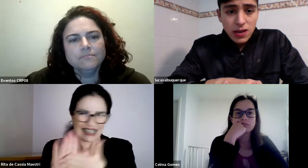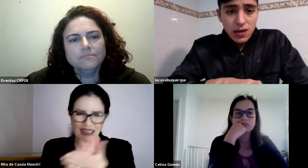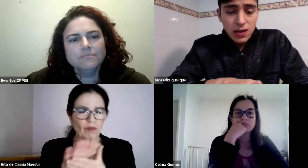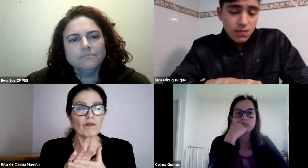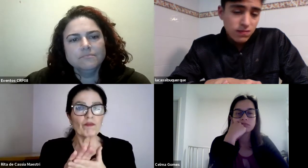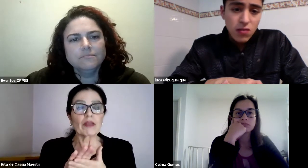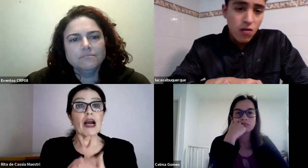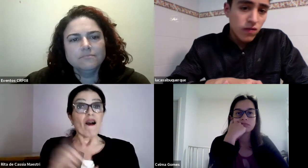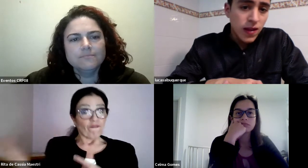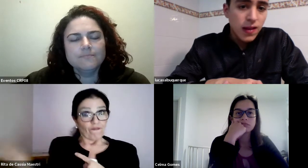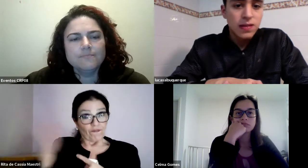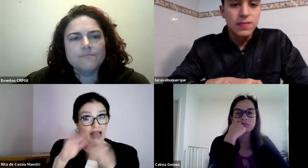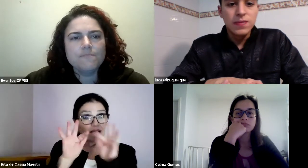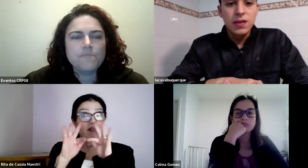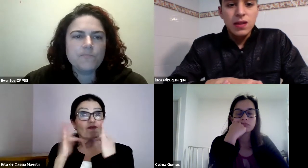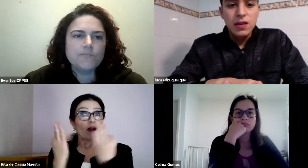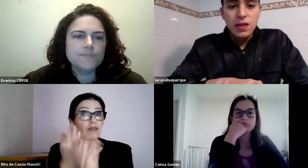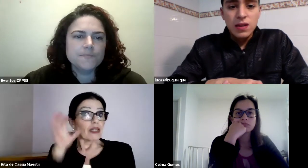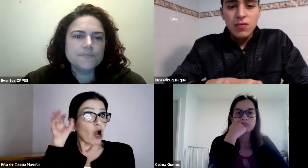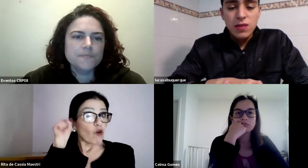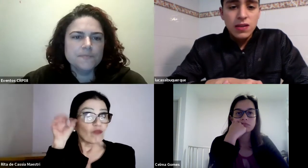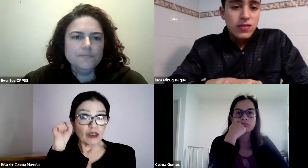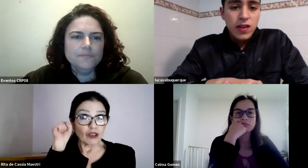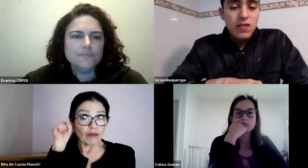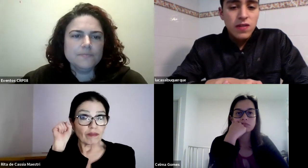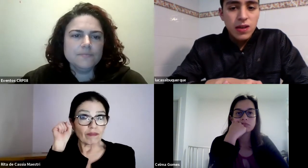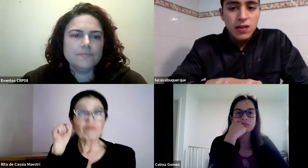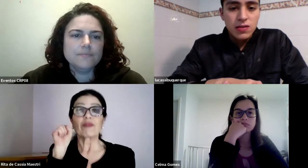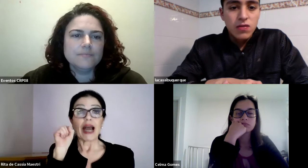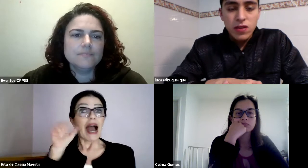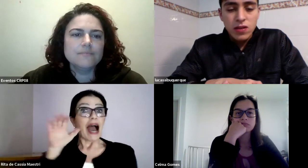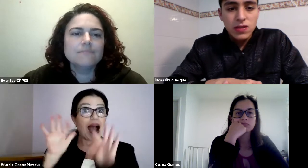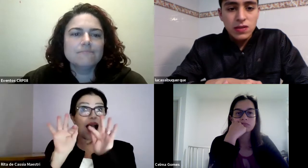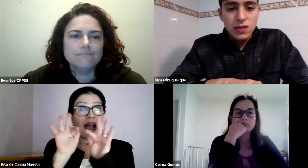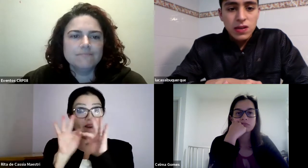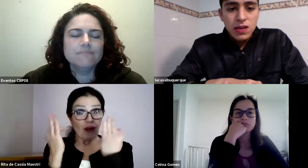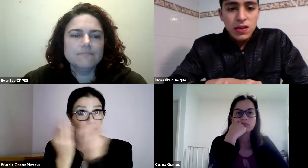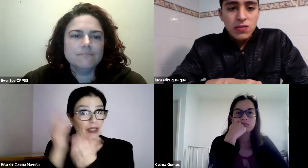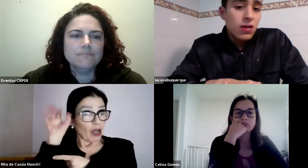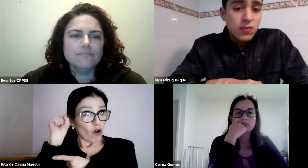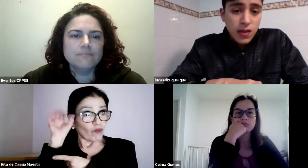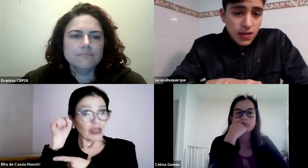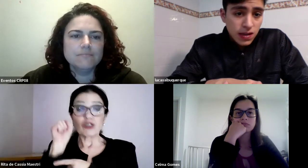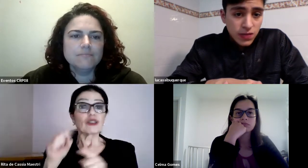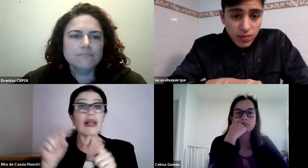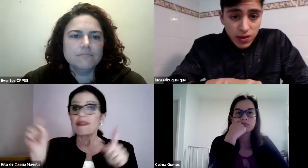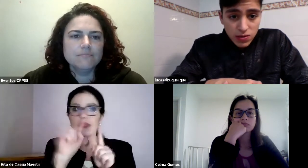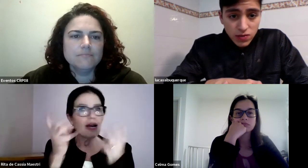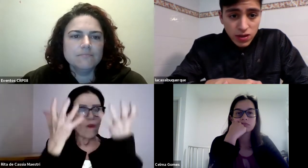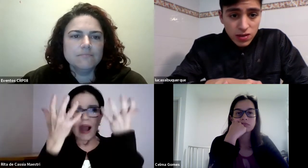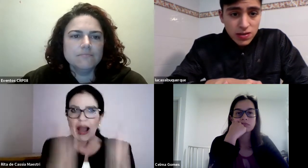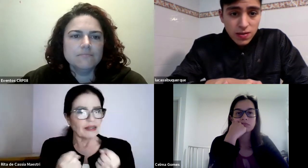maioria, não ouve nada. Então, eles vêm de famílias ouvintes. E o que acontece é que as